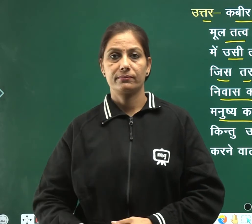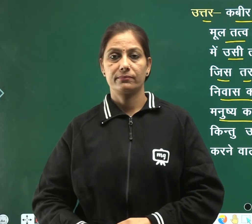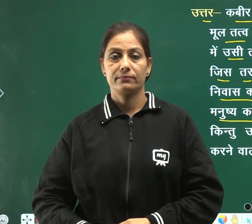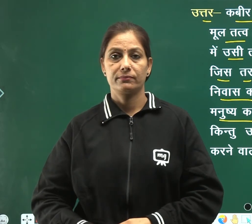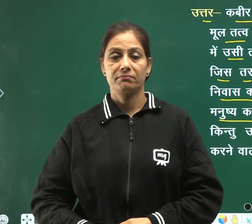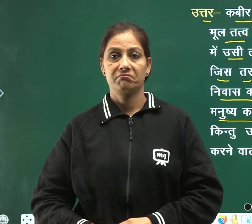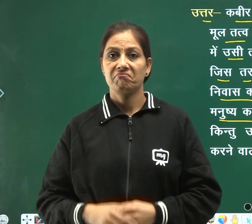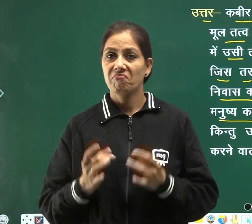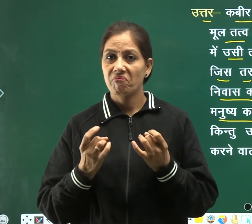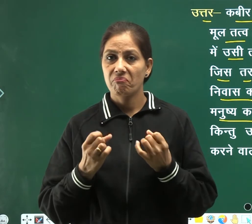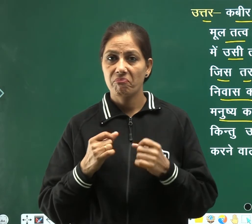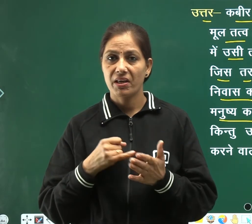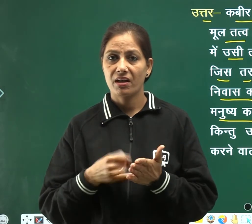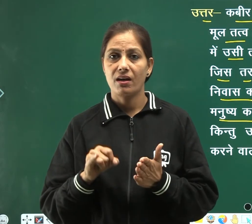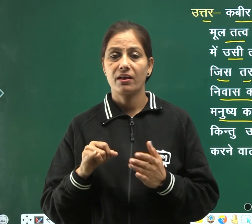नश्वर है,